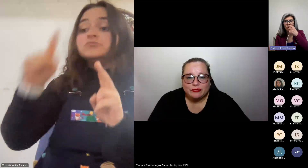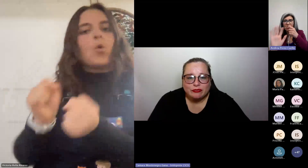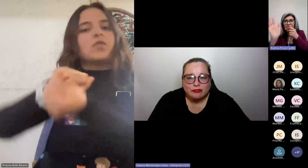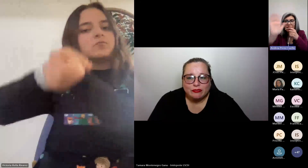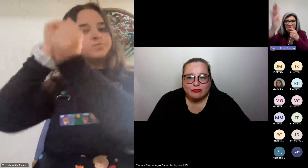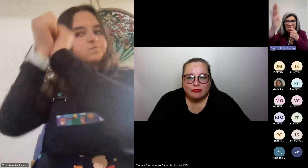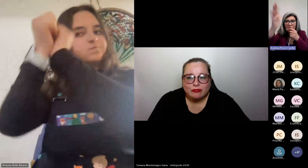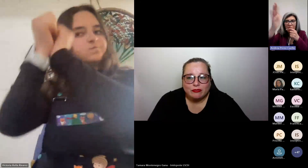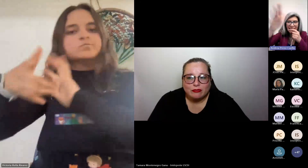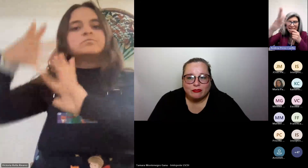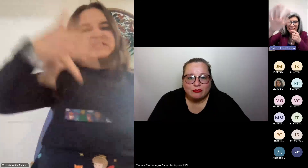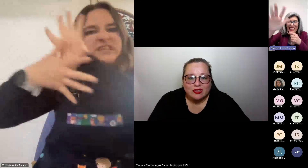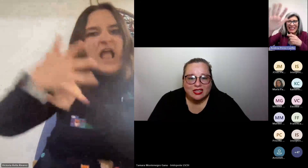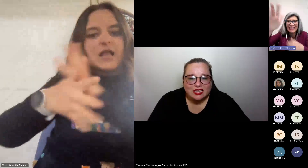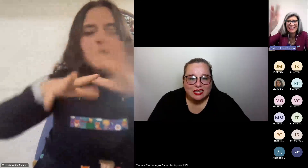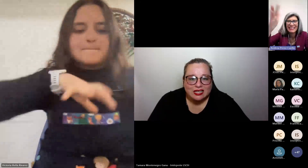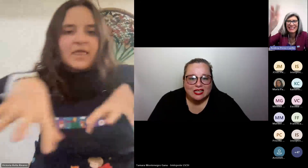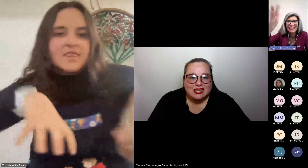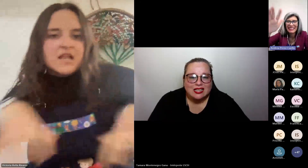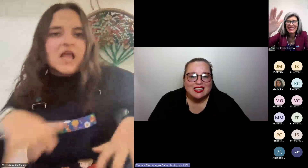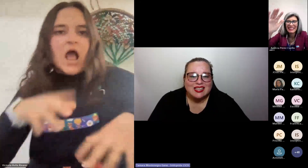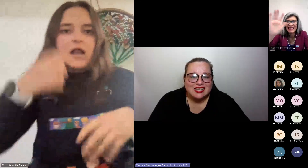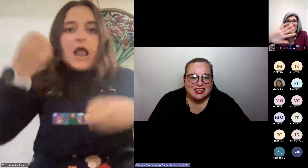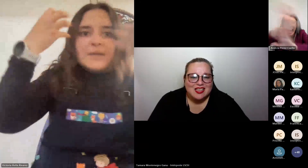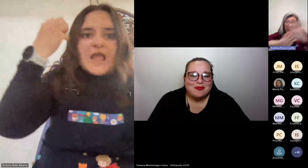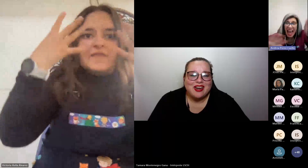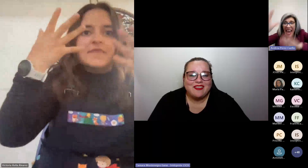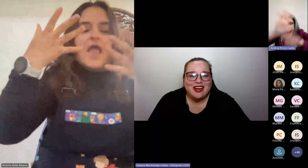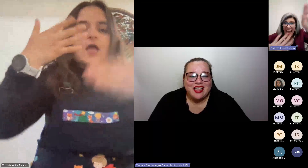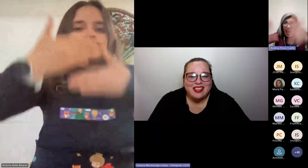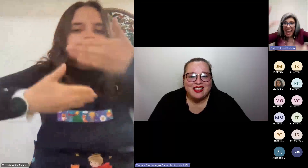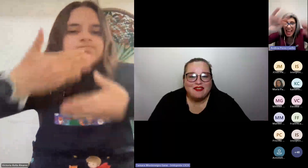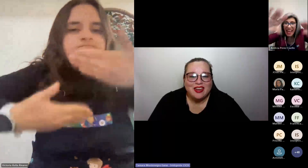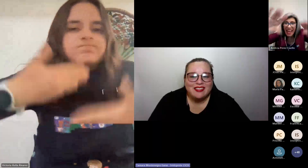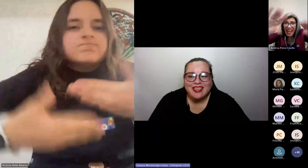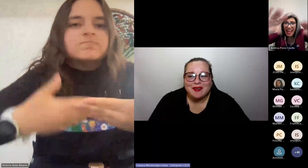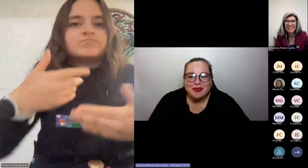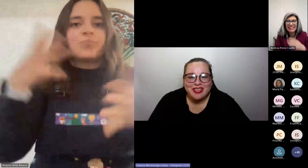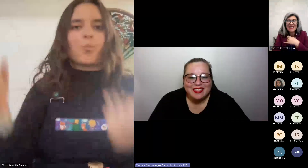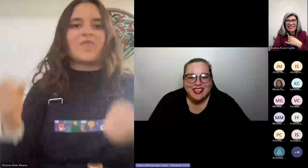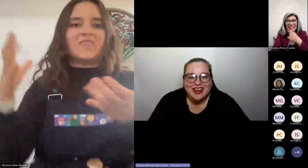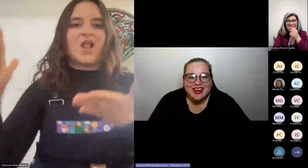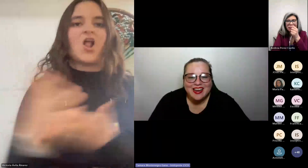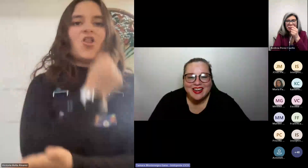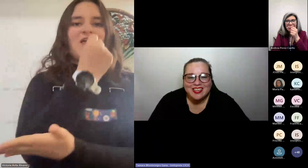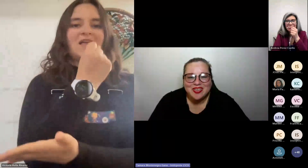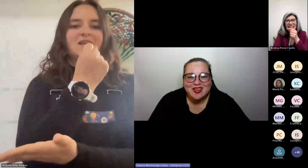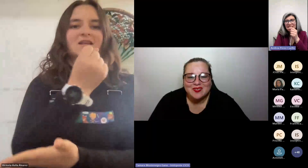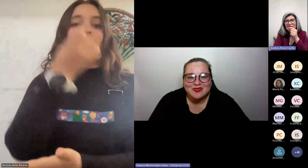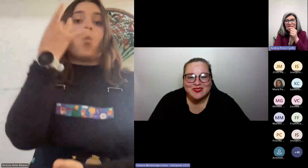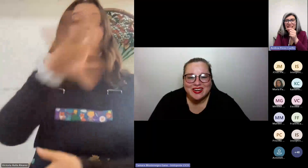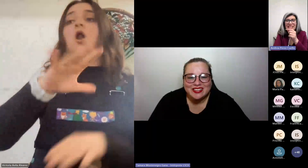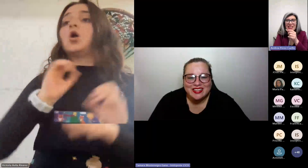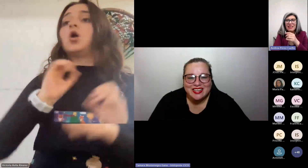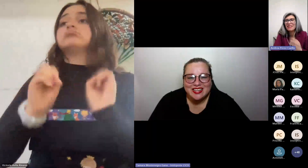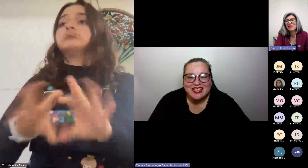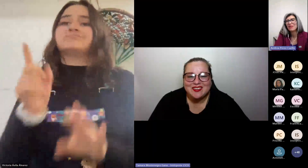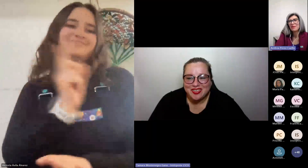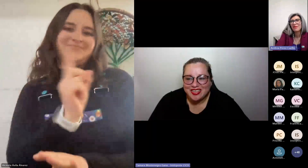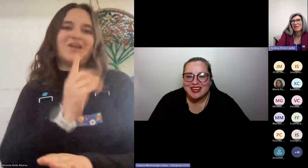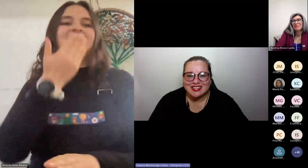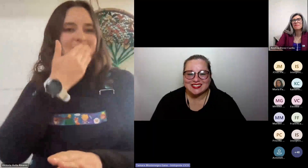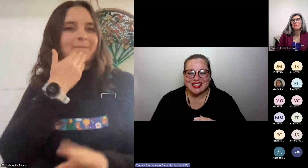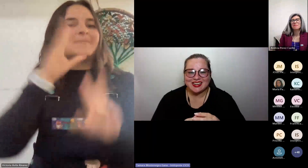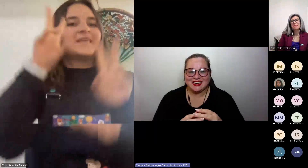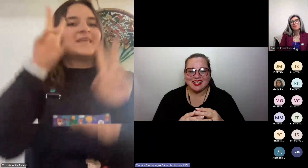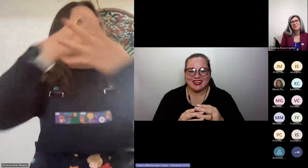Perdón, justo me di vuelta para anotar. Para ver las diferentes, que aprendan, que Ya, puedan si tú le dices que pare, compartir no, y